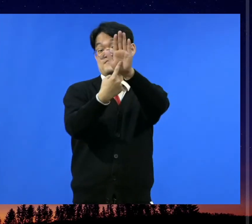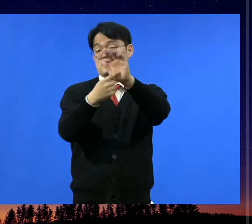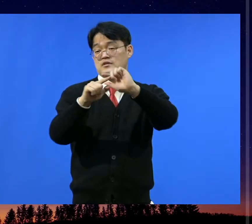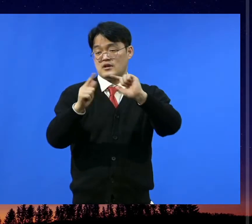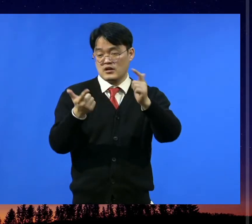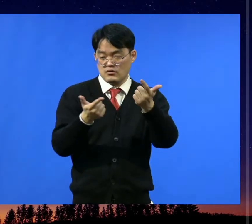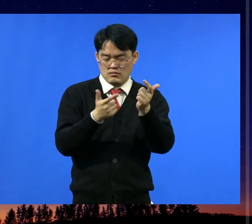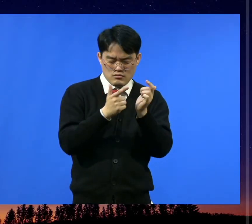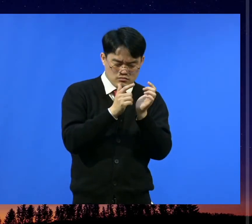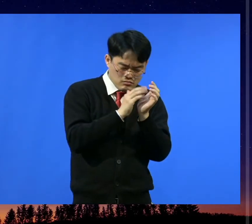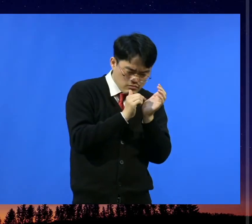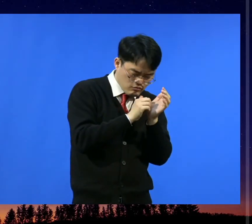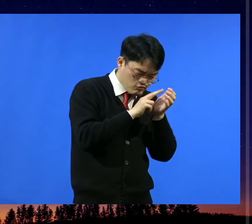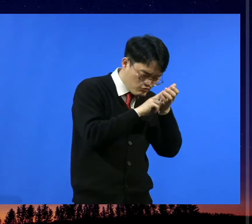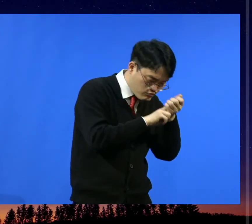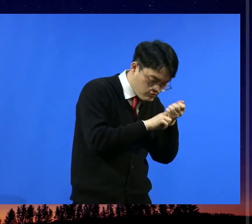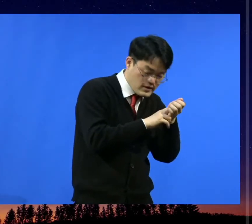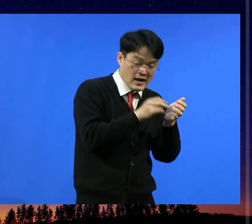가능성이 많다.